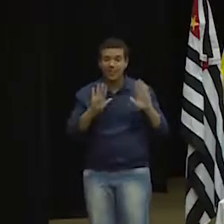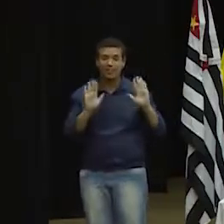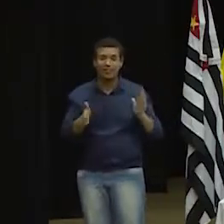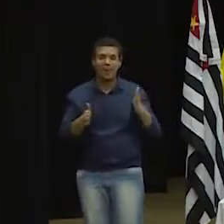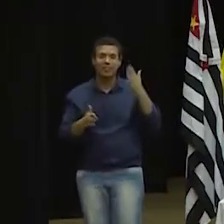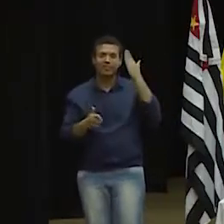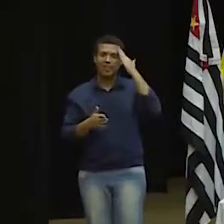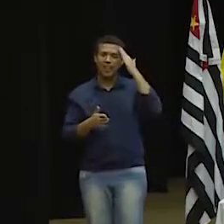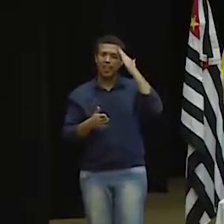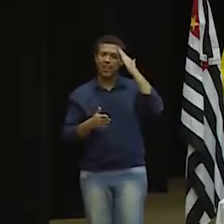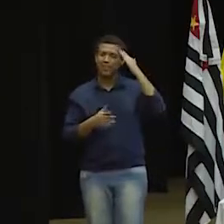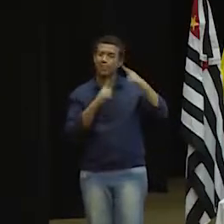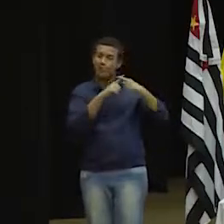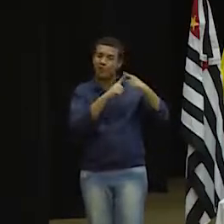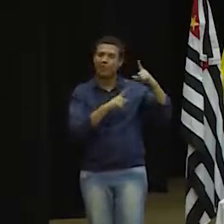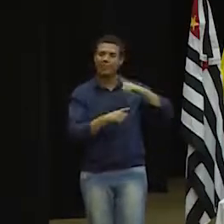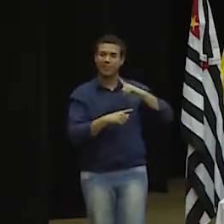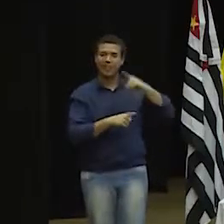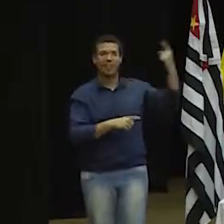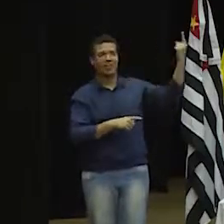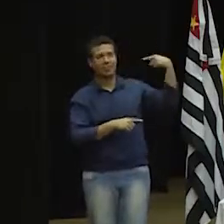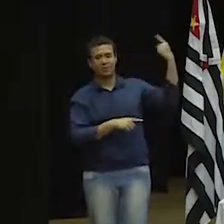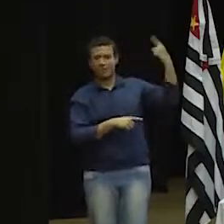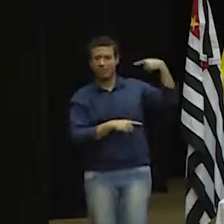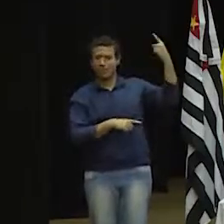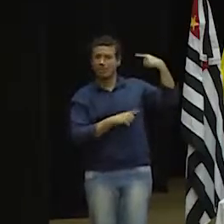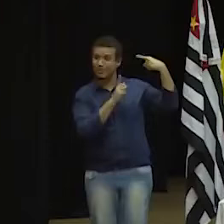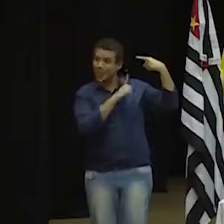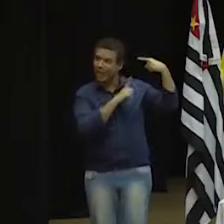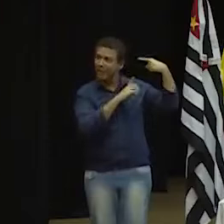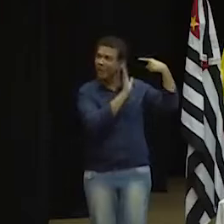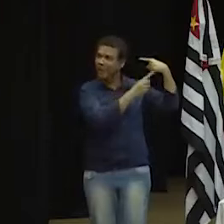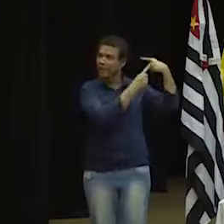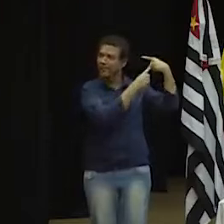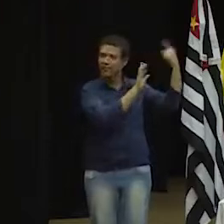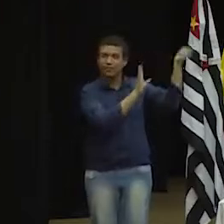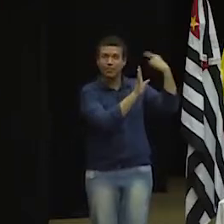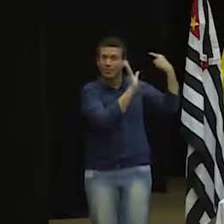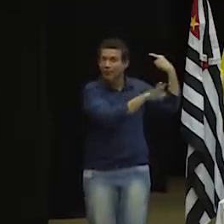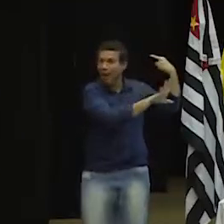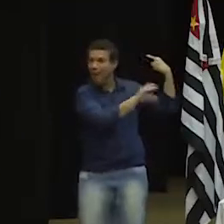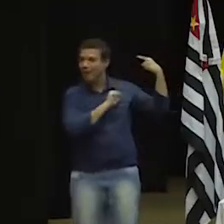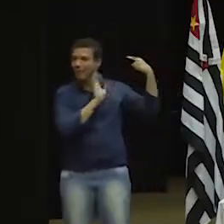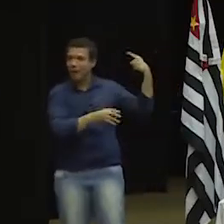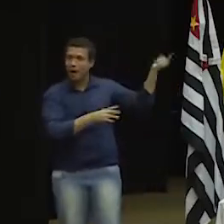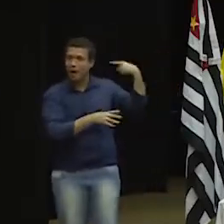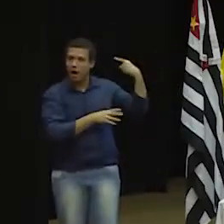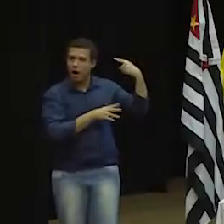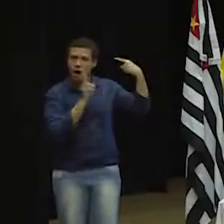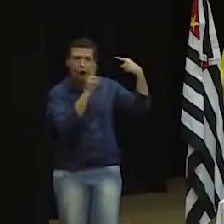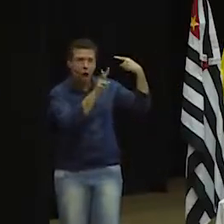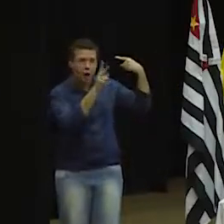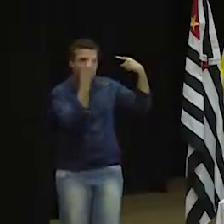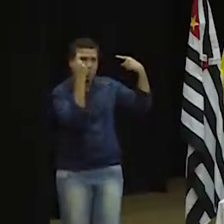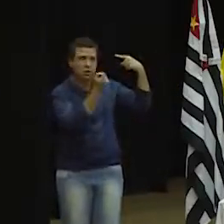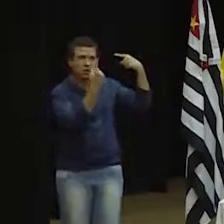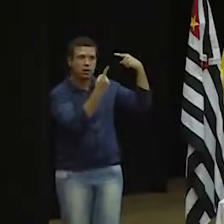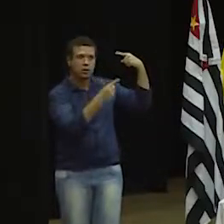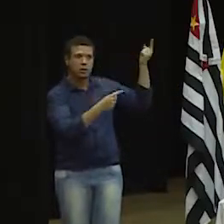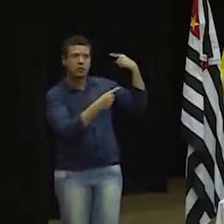estranho, e ele já entende. Isso é o superego, dizendo para ele, olha, presta atenção,